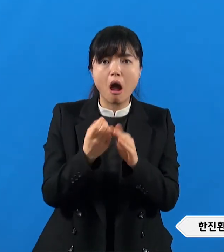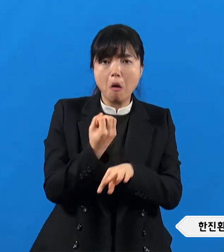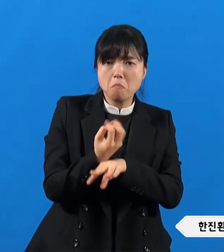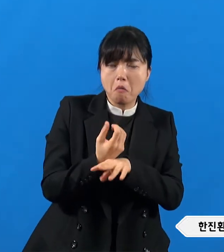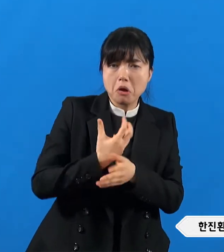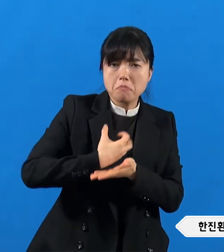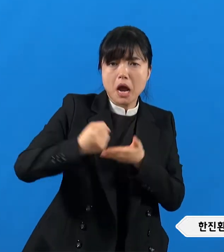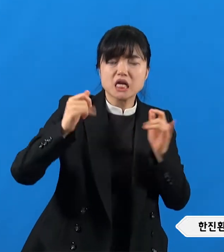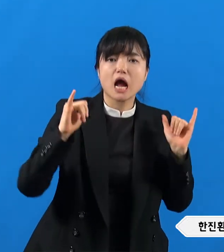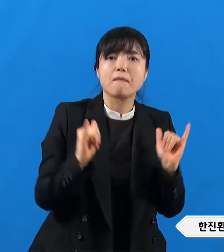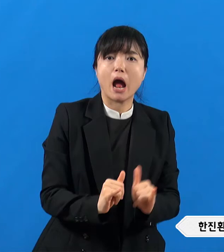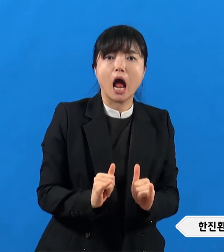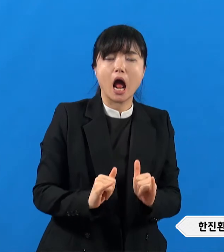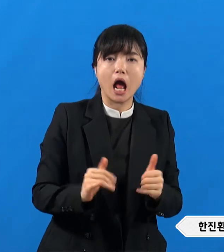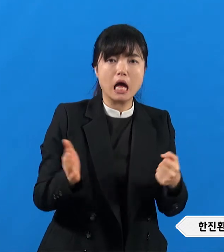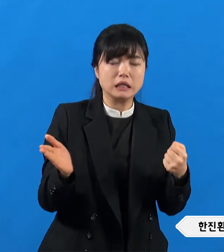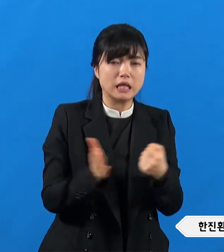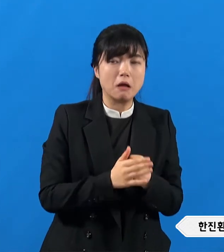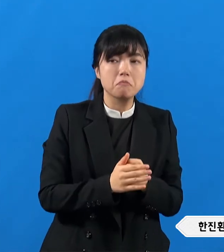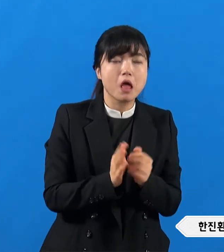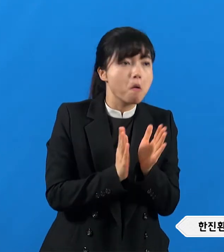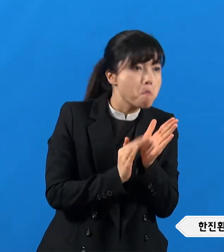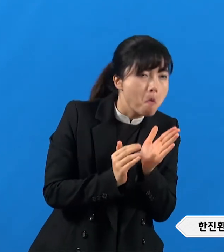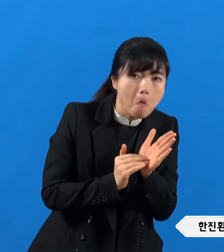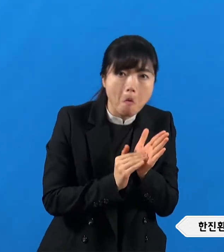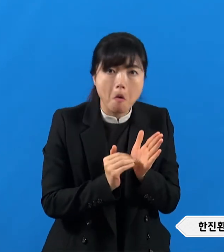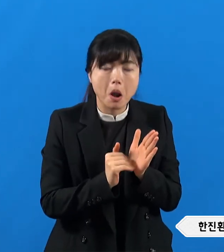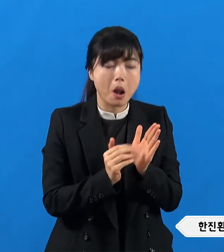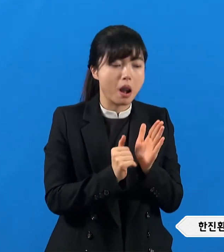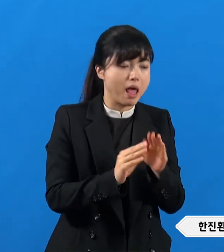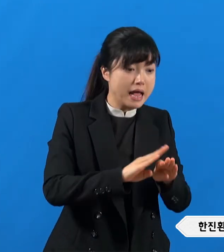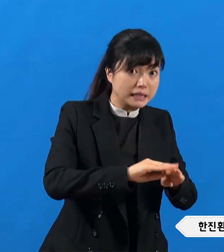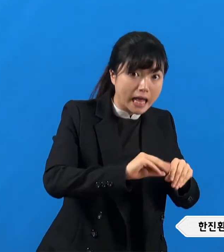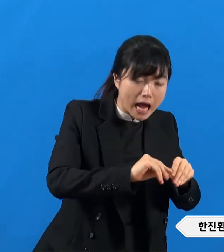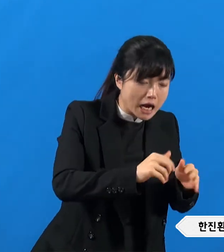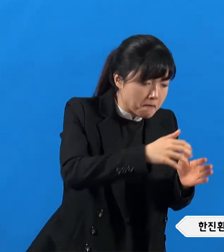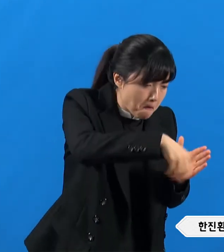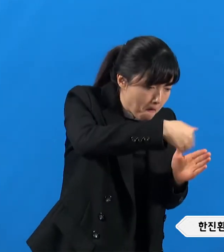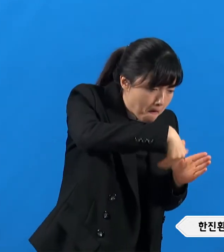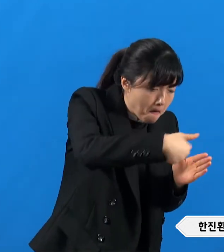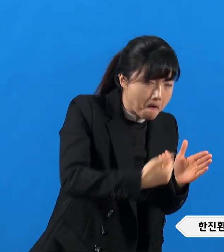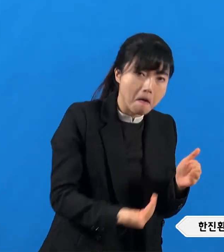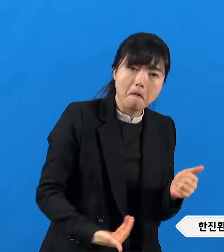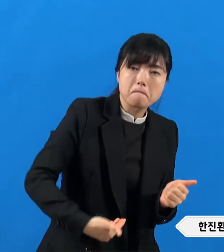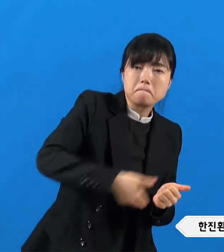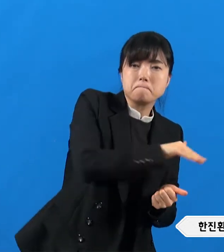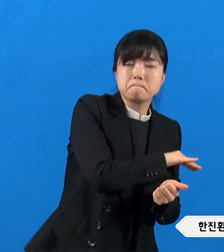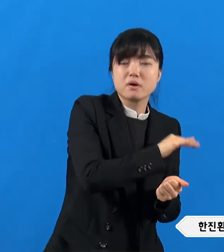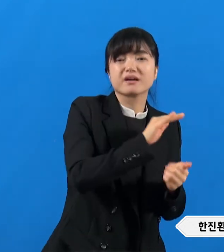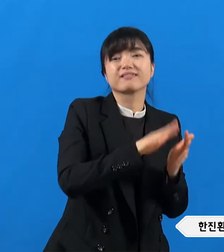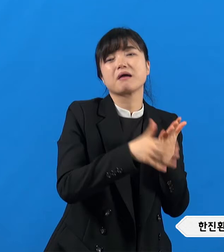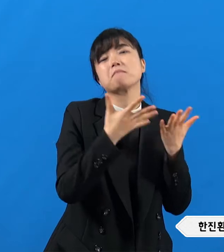뺏기지 않으려면 그렇게 아무도 모르는 곳에 숨겨두는 것이 제일 낫다고 생각한